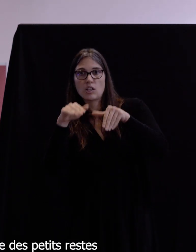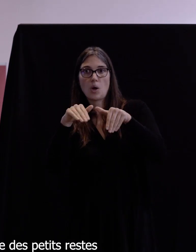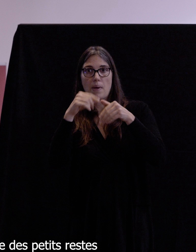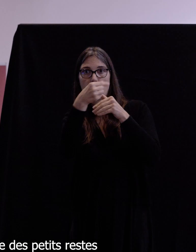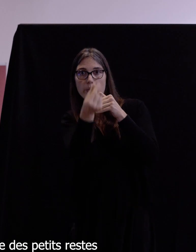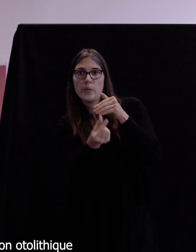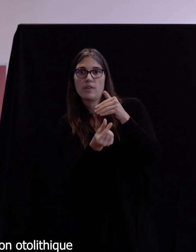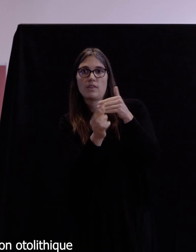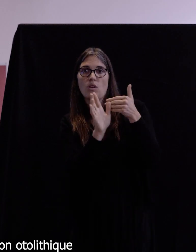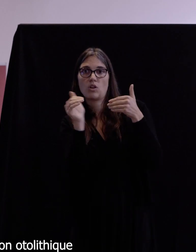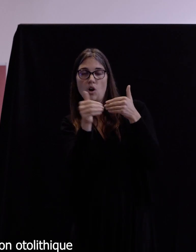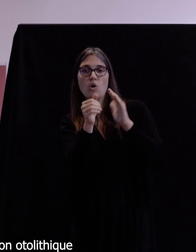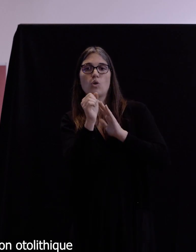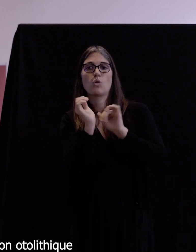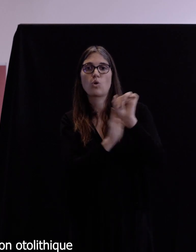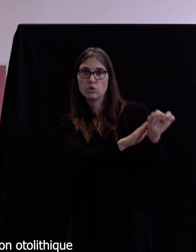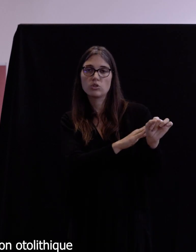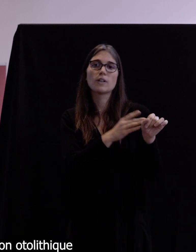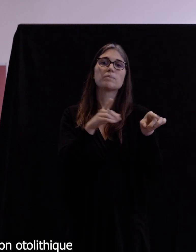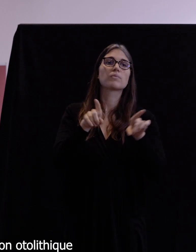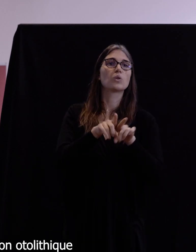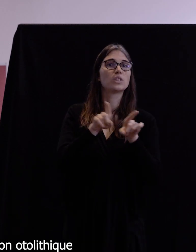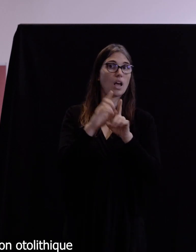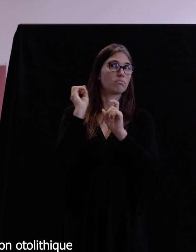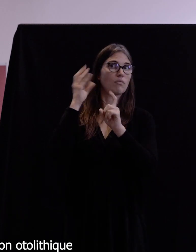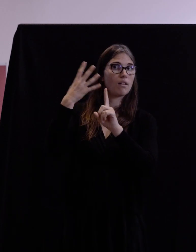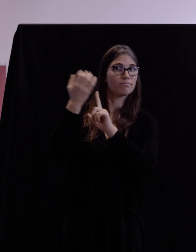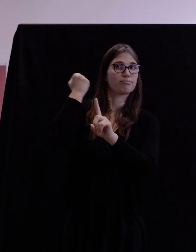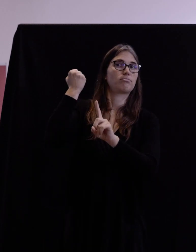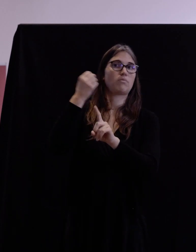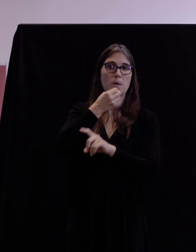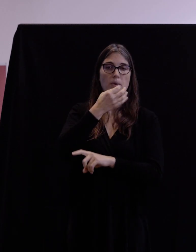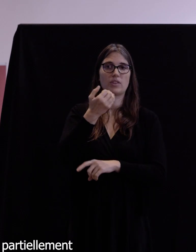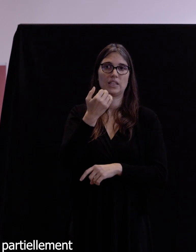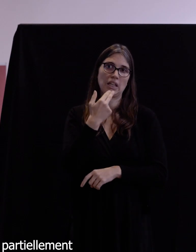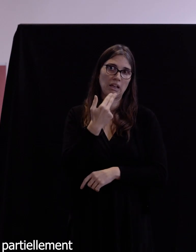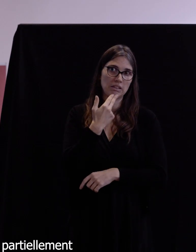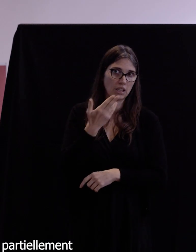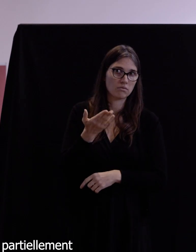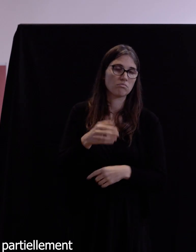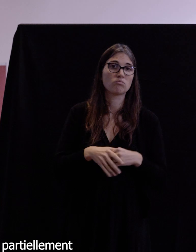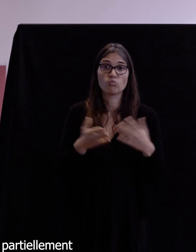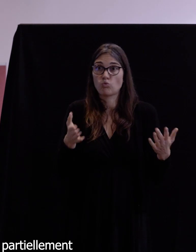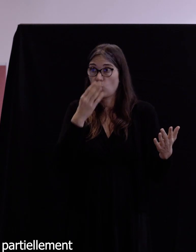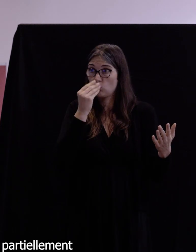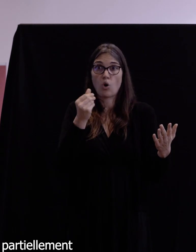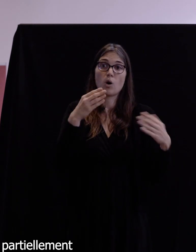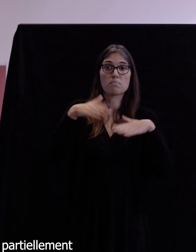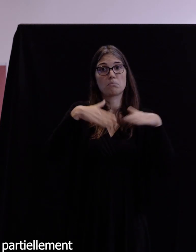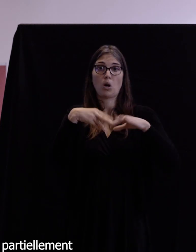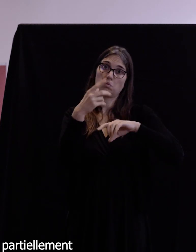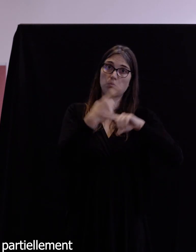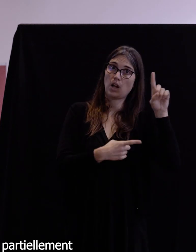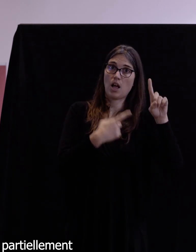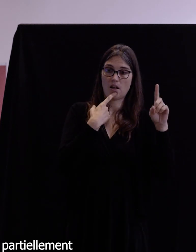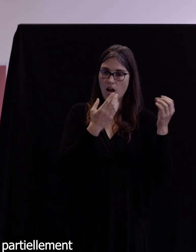canal antérieur gauche et il a une fonction autolytique qui est de bonne qualité. Donc, ça marche partiellement et